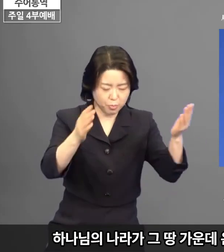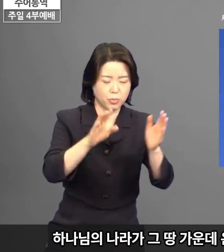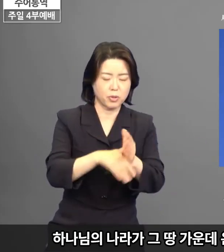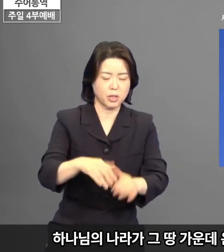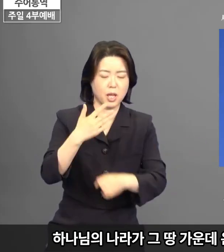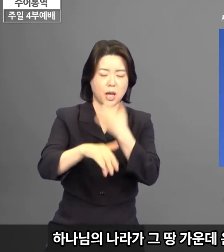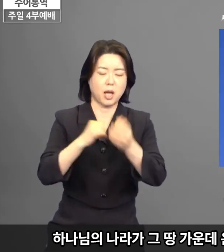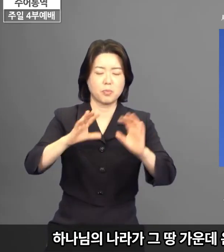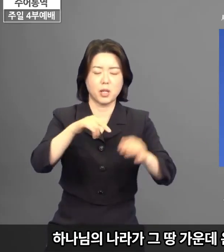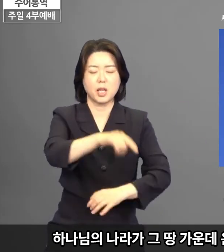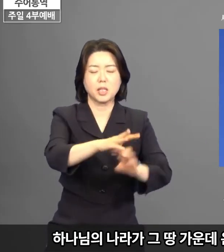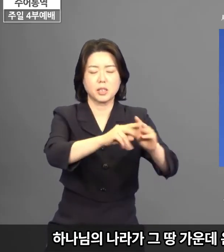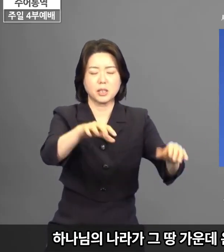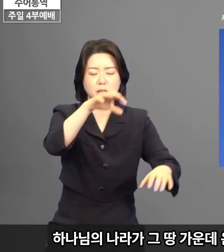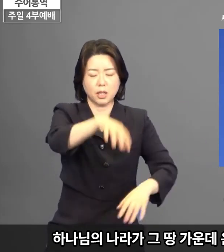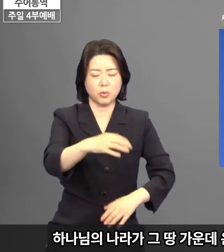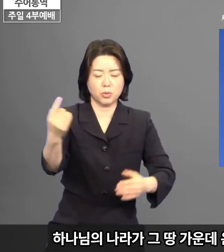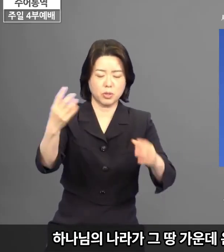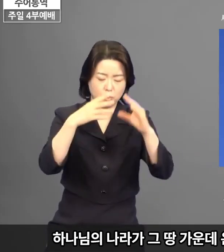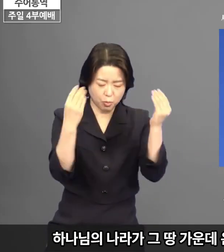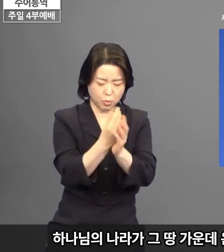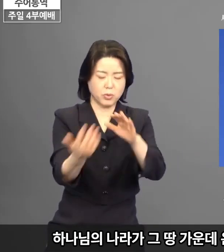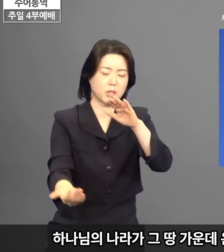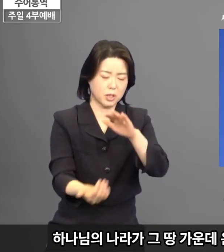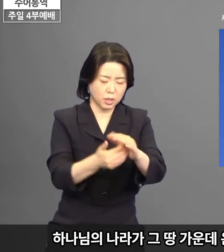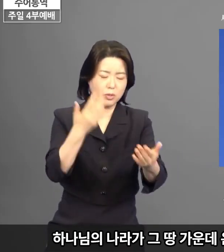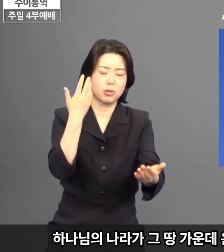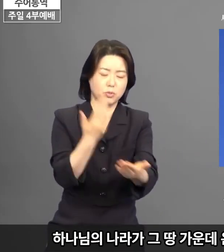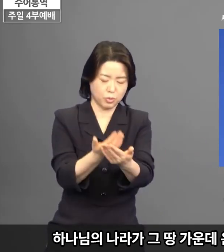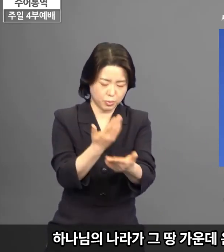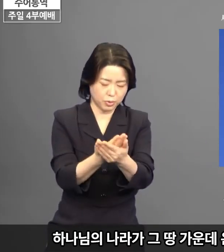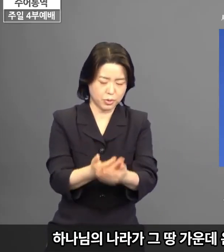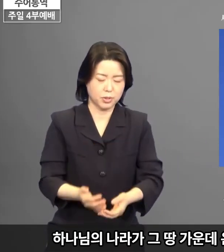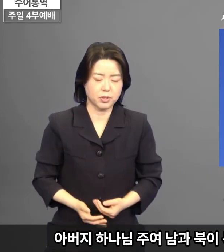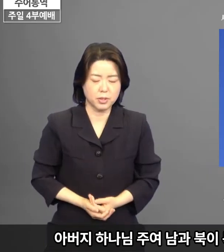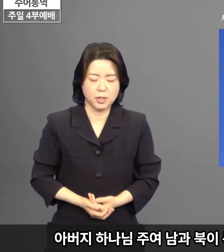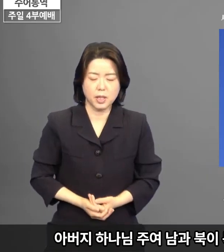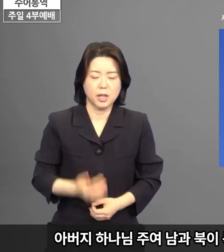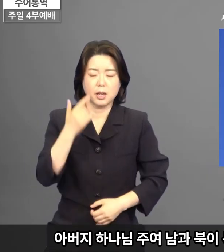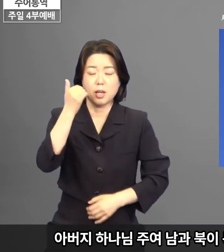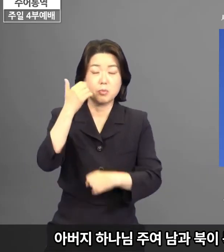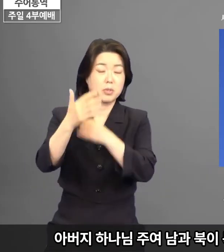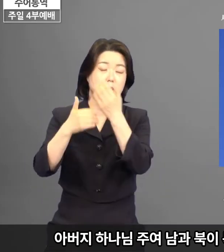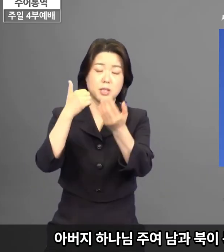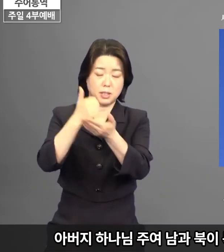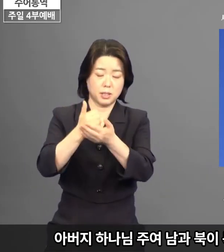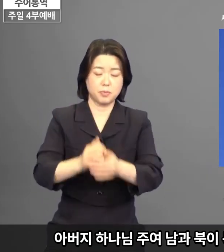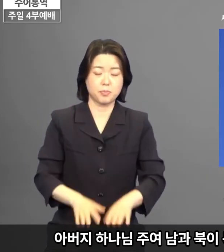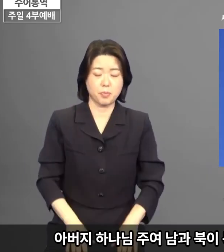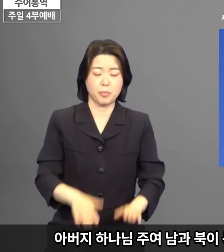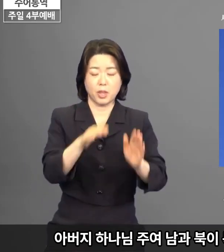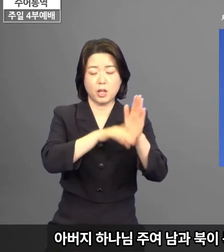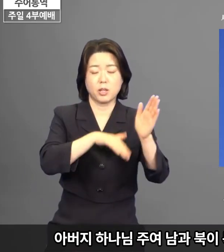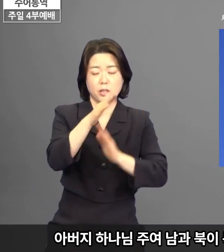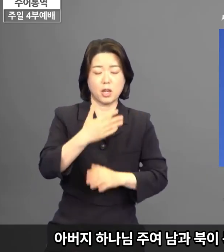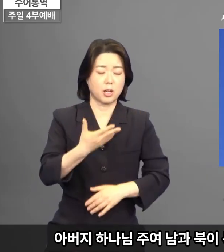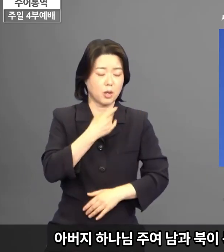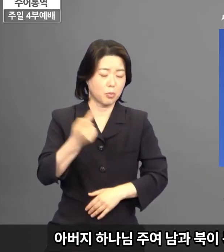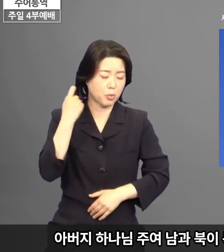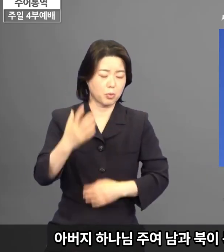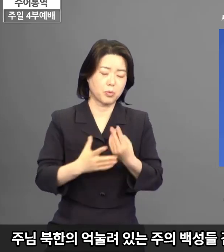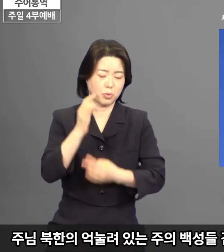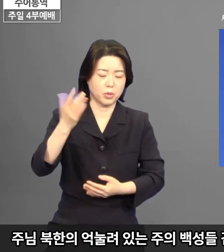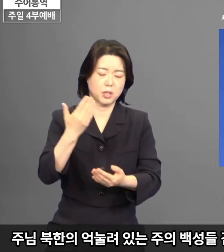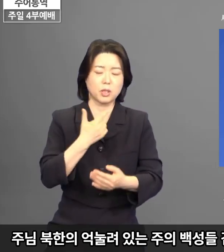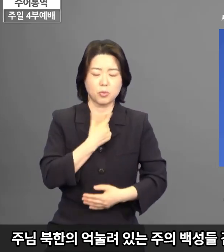하나님의 나라가 그 땅 가운데 온전히 임하게 하여 주시옵소서. 아버지 하나님, 주여 남과 북이 복음으로 통일되기를